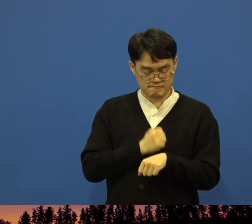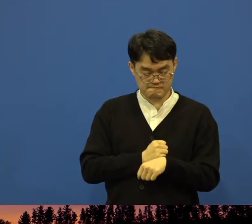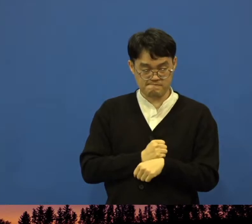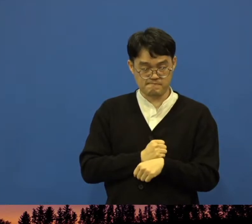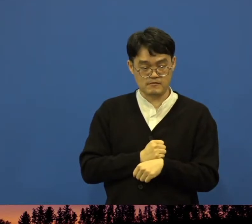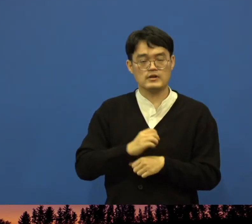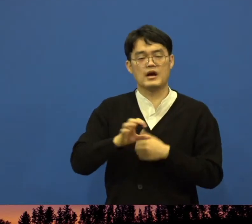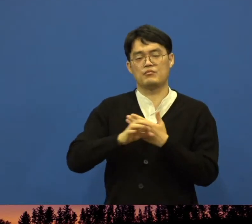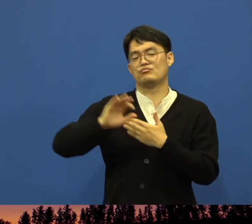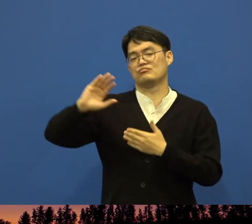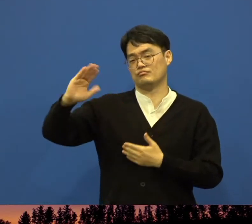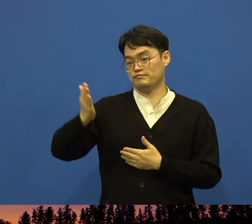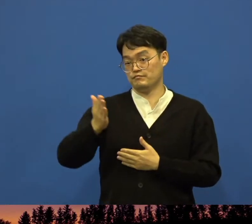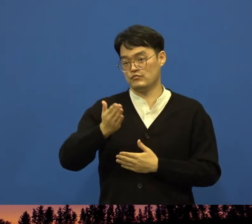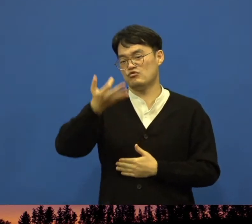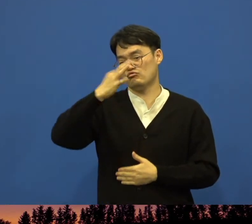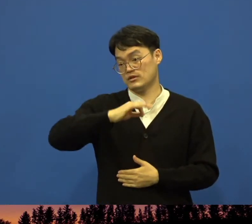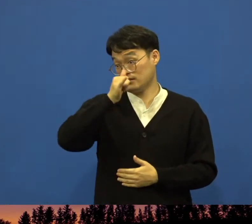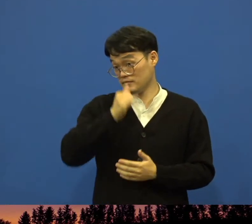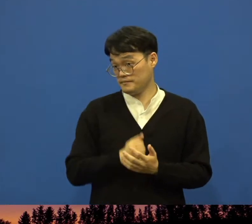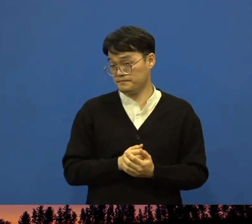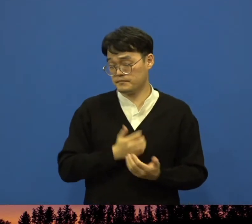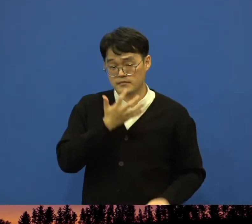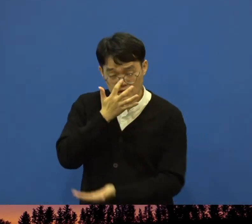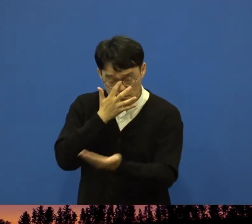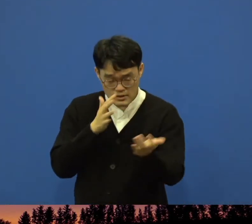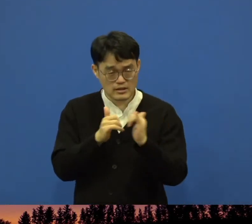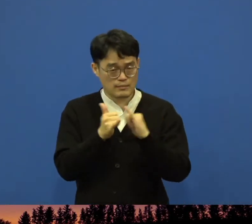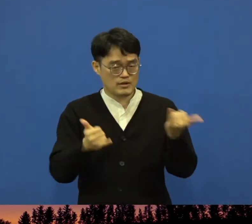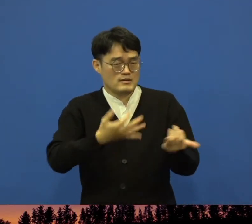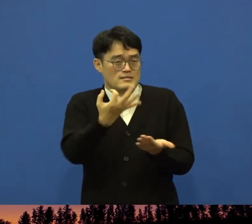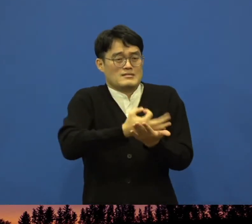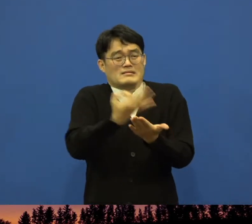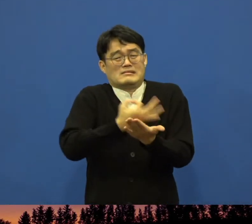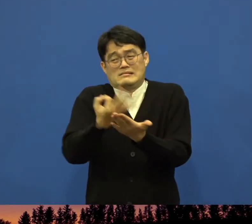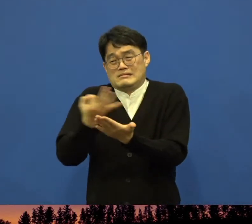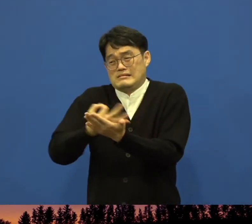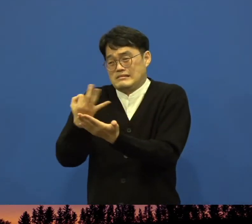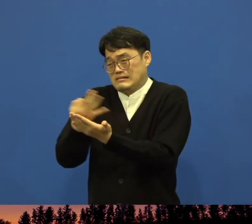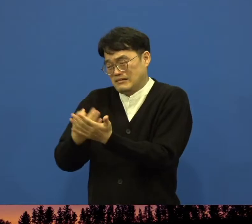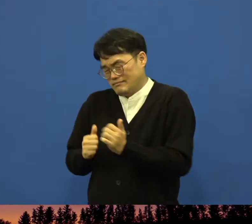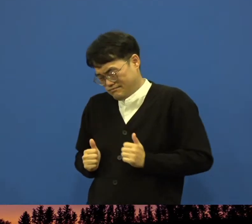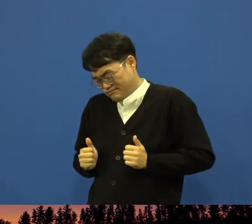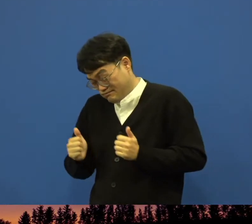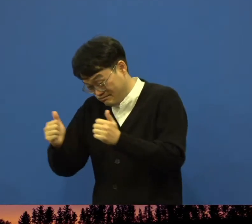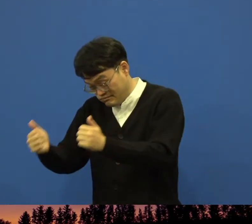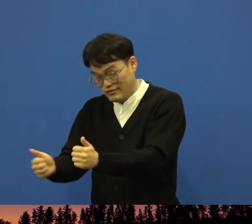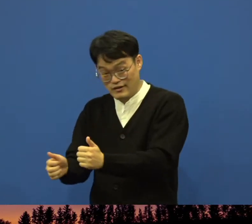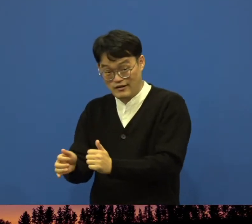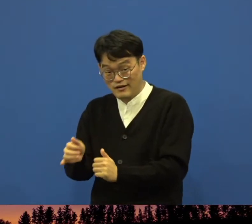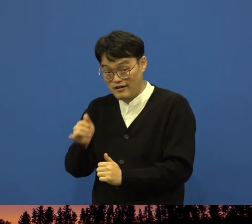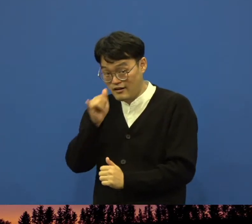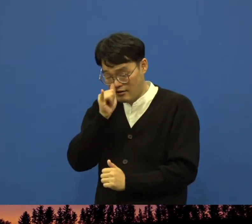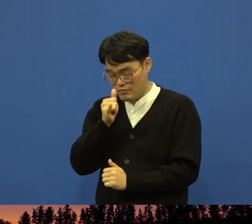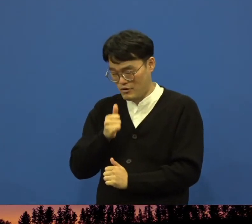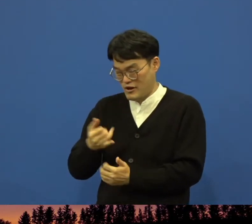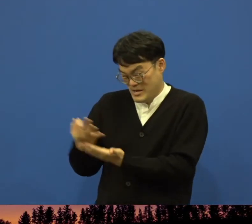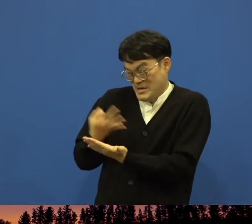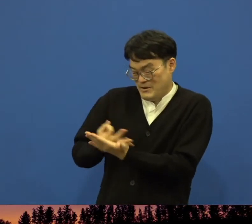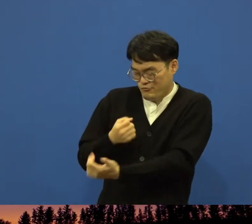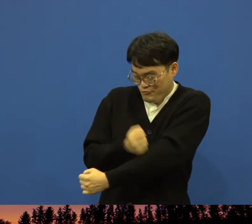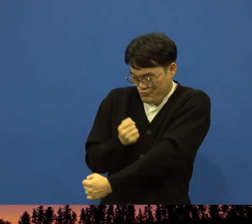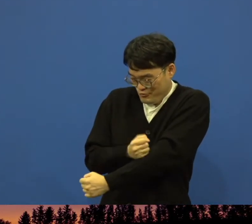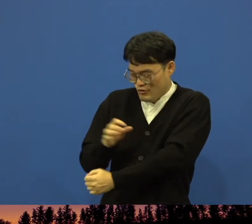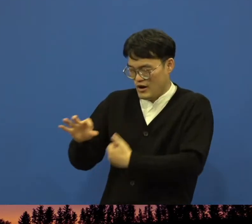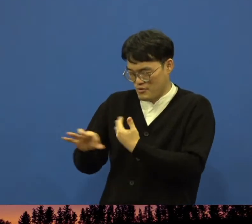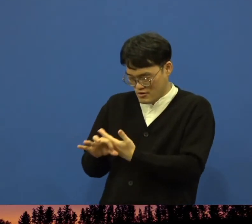자, 사람들은 돈을 열심히 벌지만 무엇이 그게 있는 것 같은 거죠. 돈을 버는데, 돈을 벌고 성공하는데 그게 뭐가 있는 줄 아는